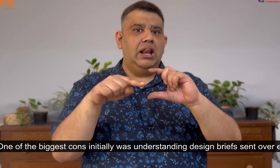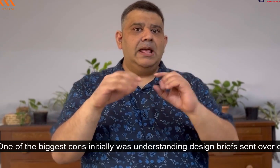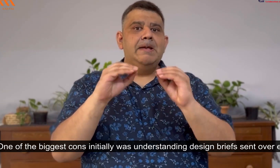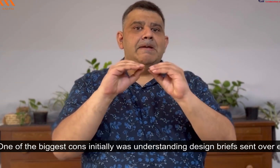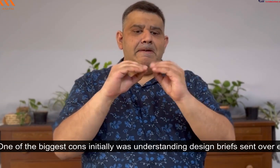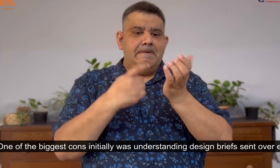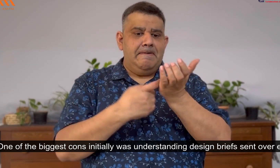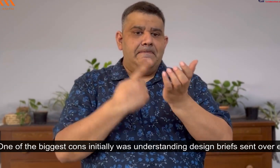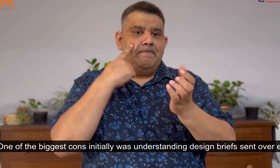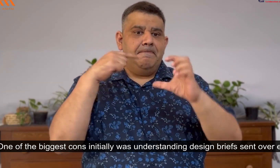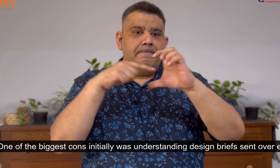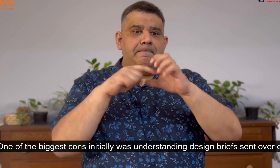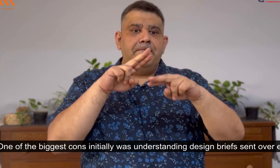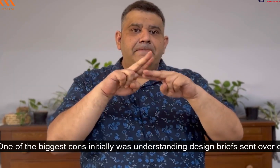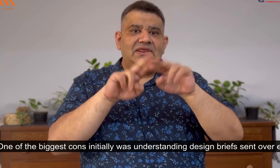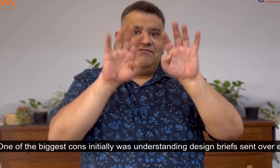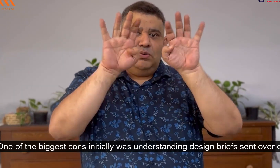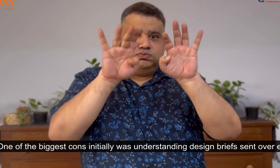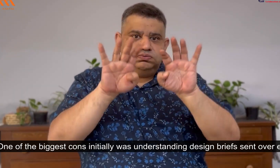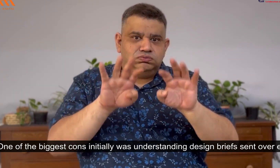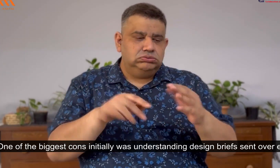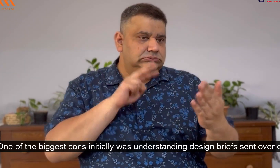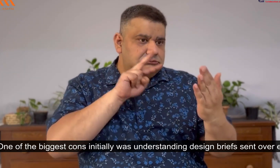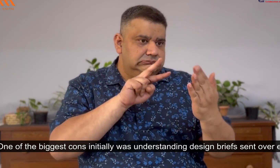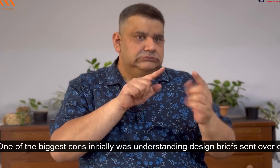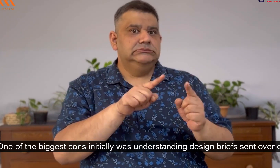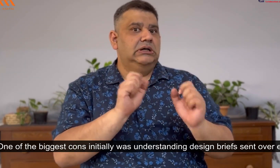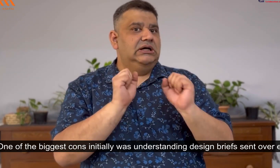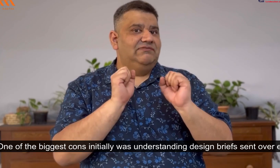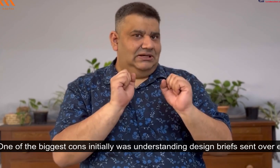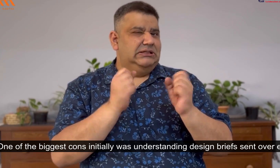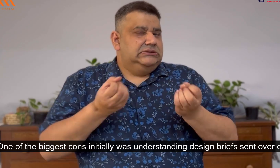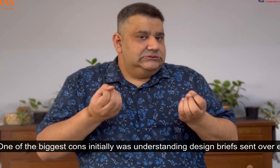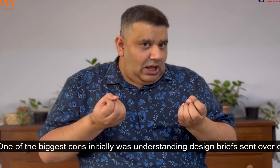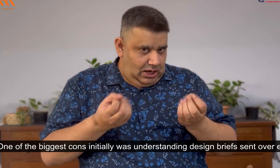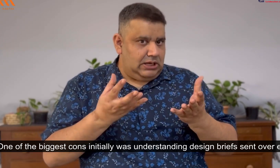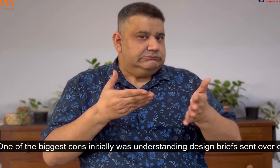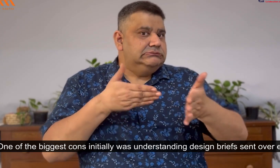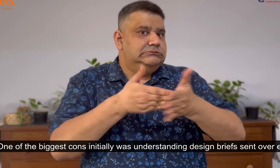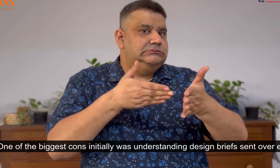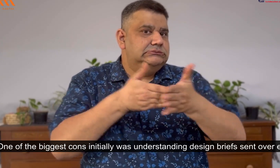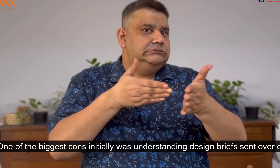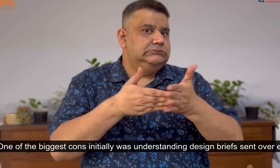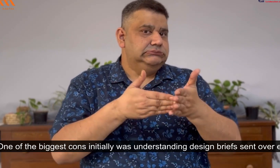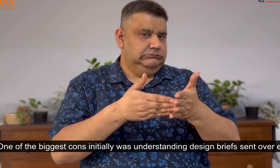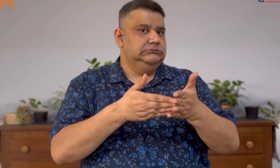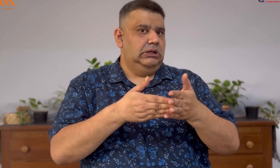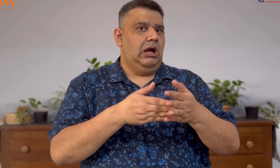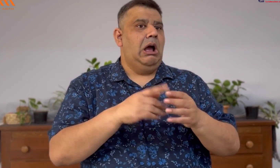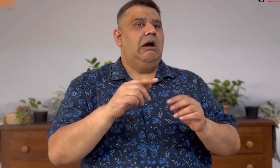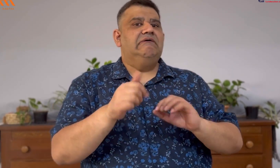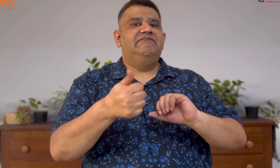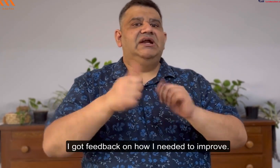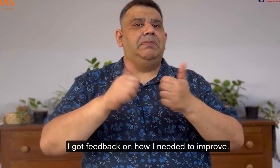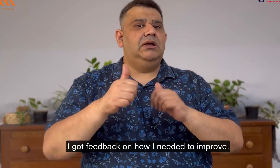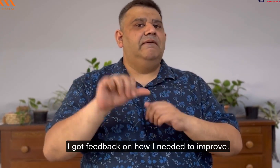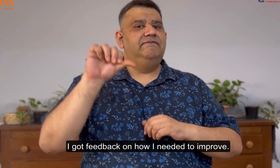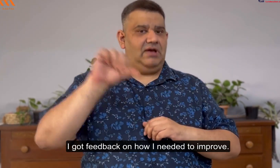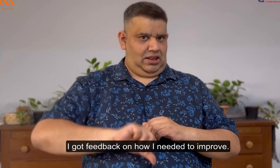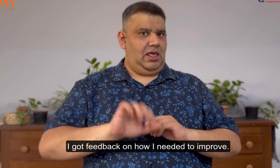मुझे फीडबैक मिला कि मुझे कैसे सुधार करने की ज़रूरत है। इसमें बेहतर होने के लिए मुझे कड़ी मेहनत करनी पड़ी, दोस्तों से